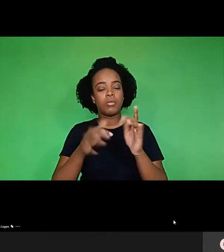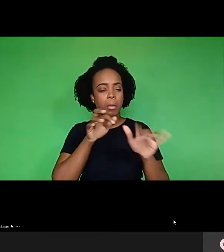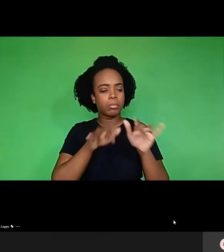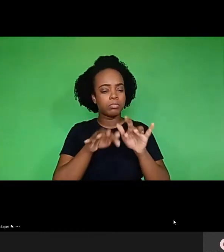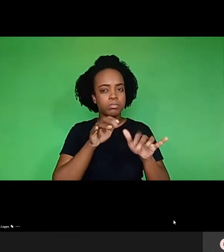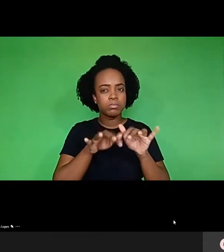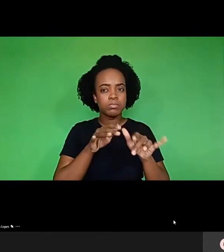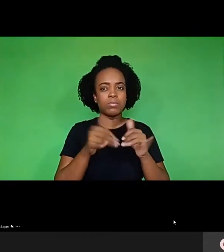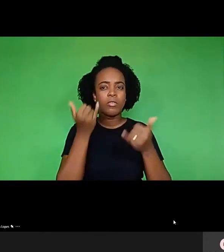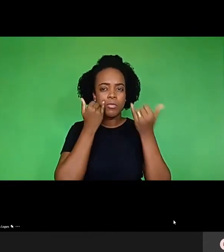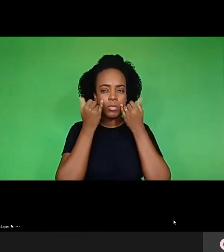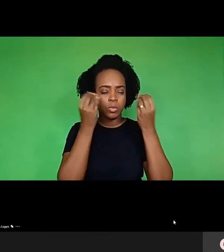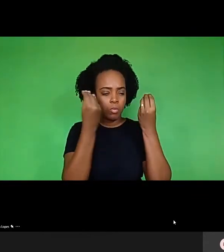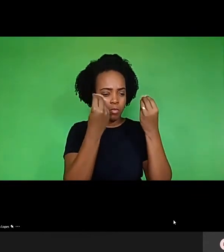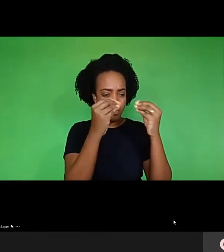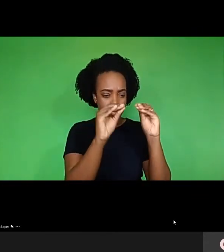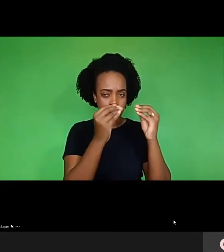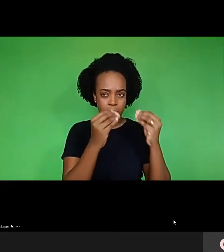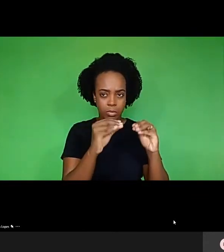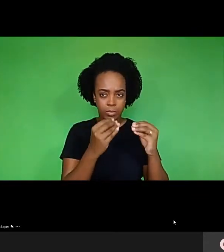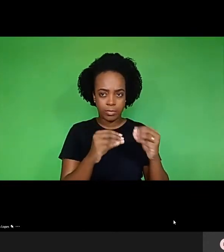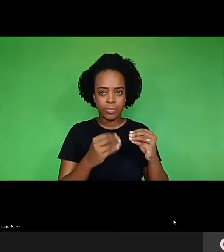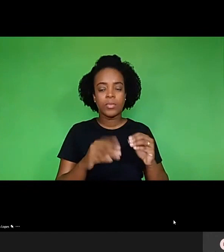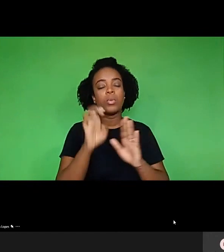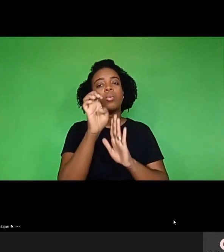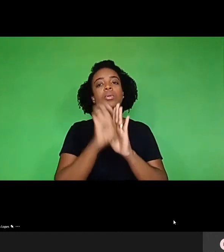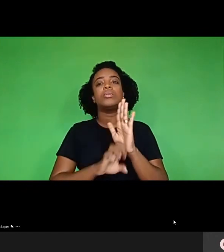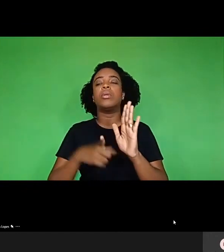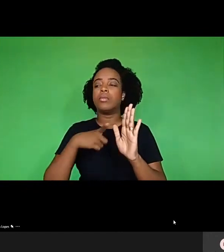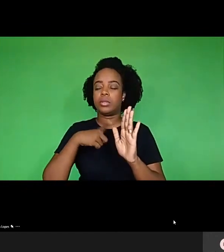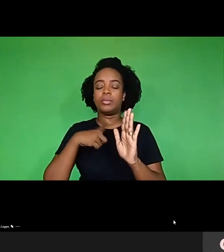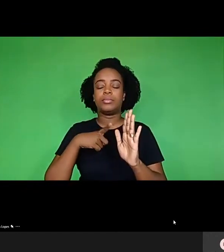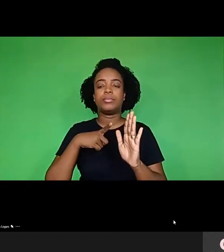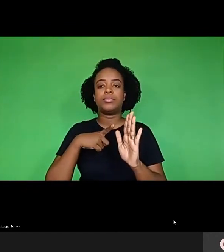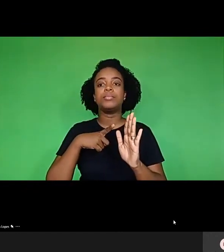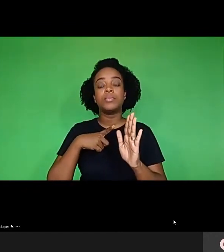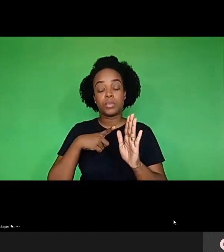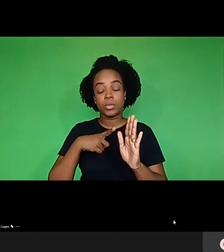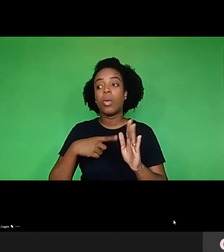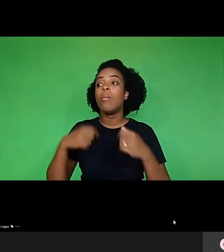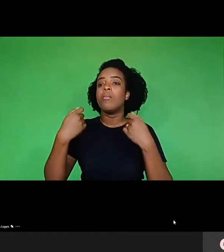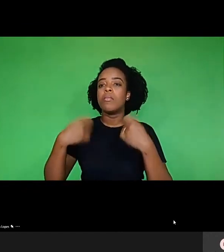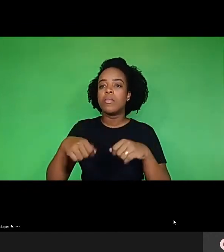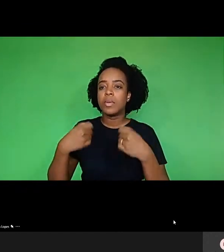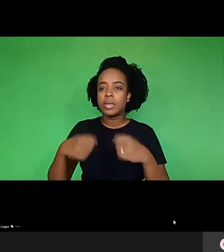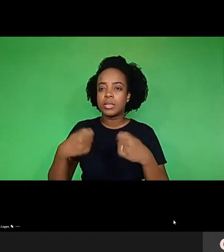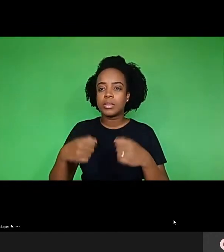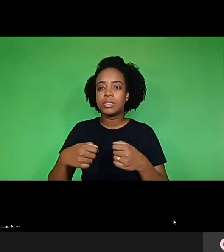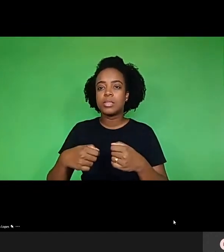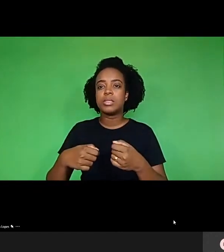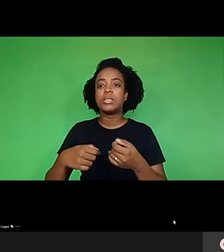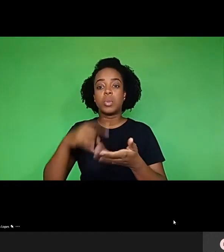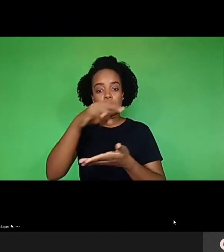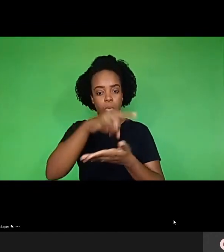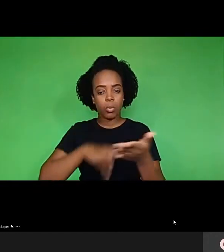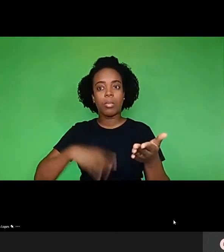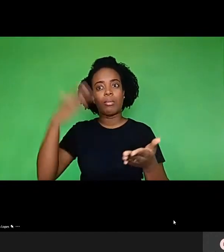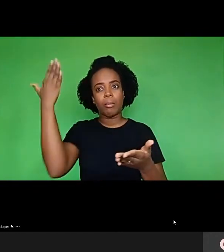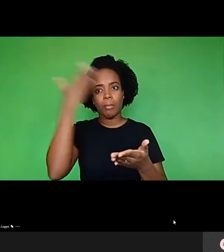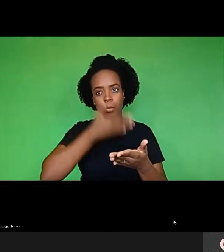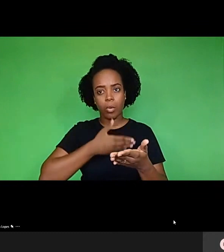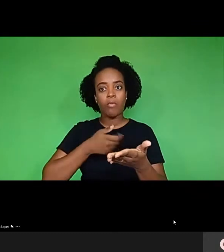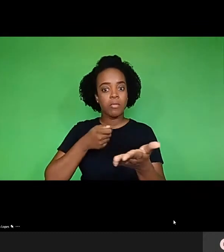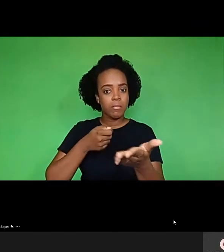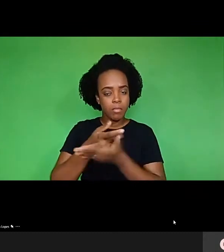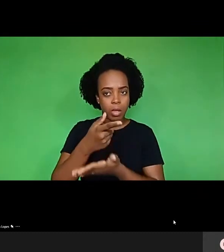auxílio, o aluno ele vai ter que prestar conta. A nota fiscal vai ter que ser no seu RG e CPF, ou